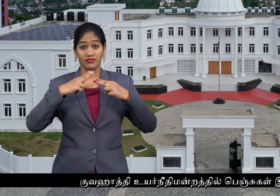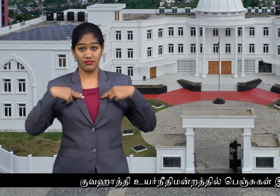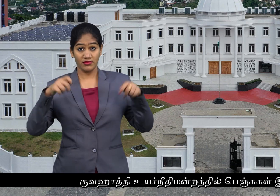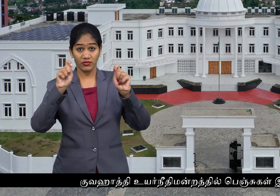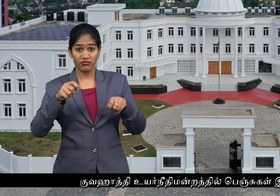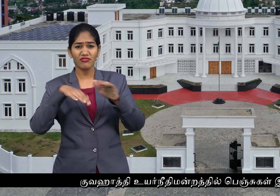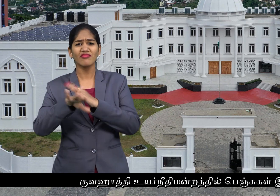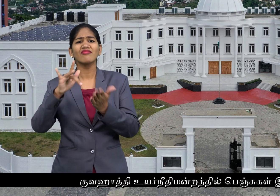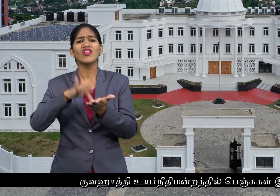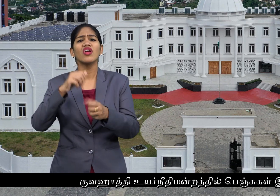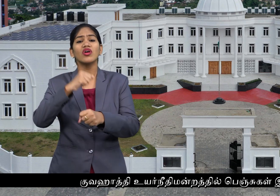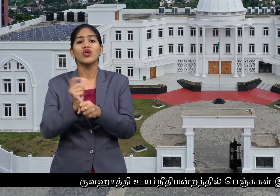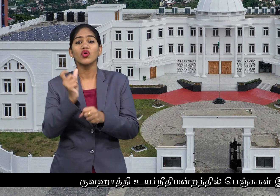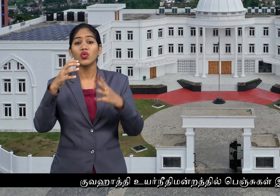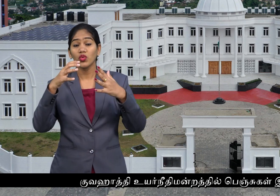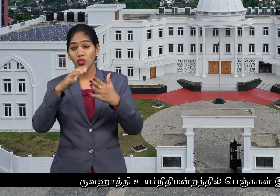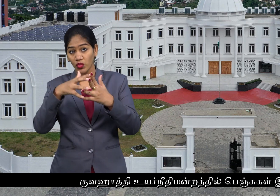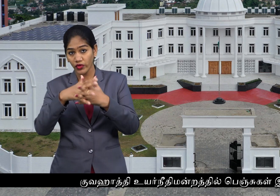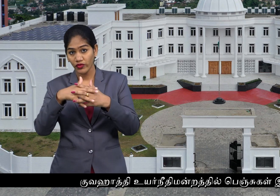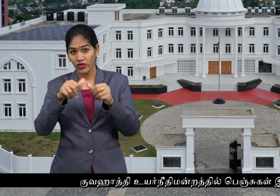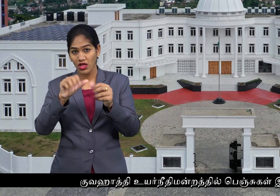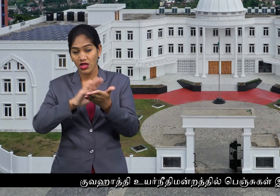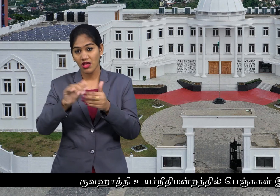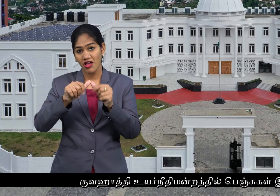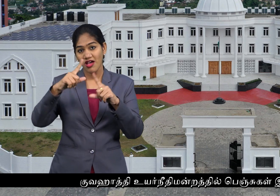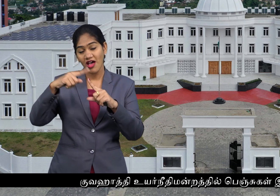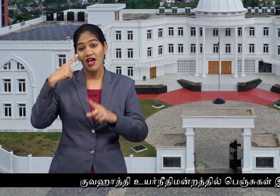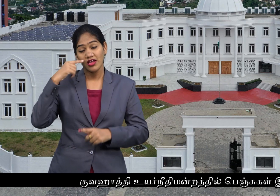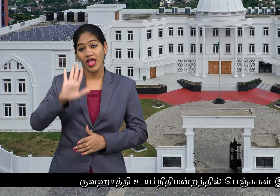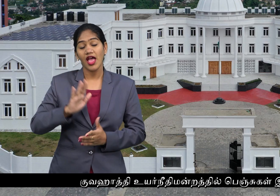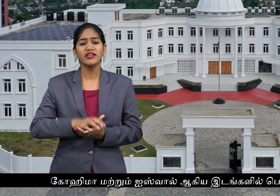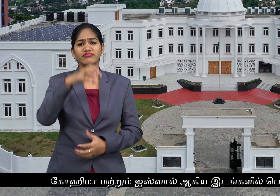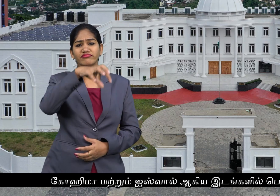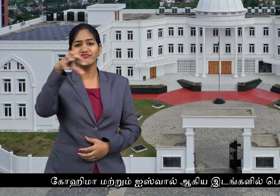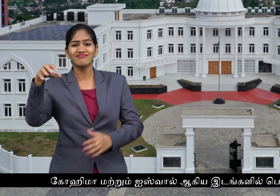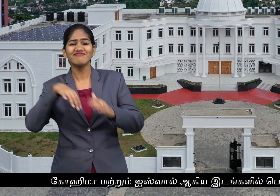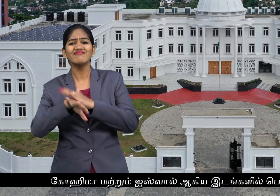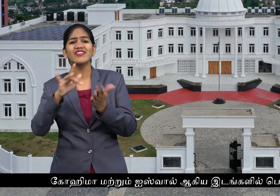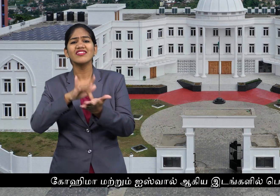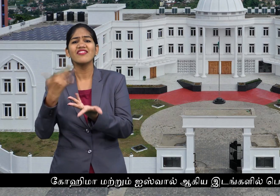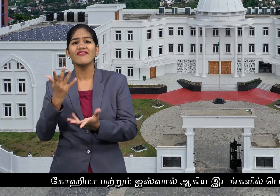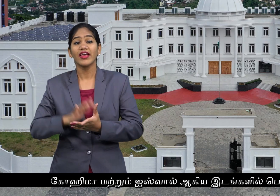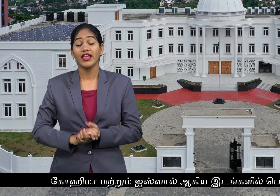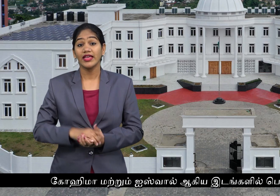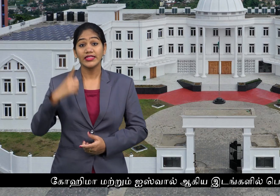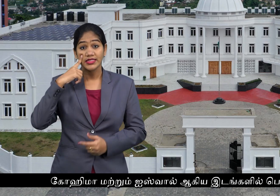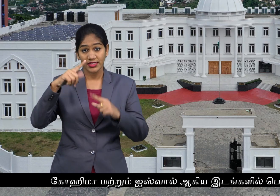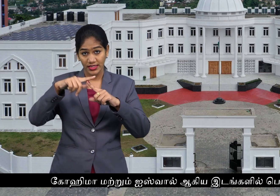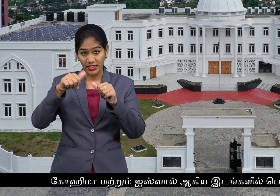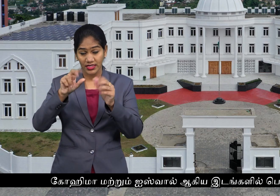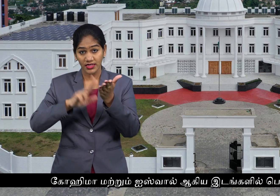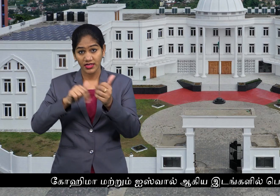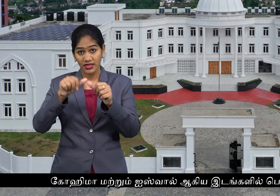குவாஹாத்தி உயர்நீதிமன்றத்தில் பெஞ்சுக்கள், இட்டாநகர், கோஹிமா மற்றும்